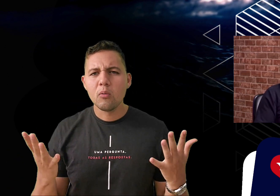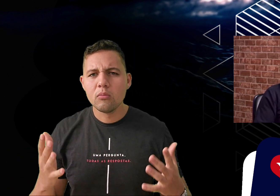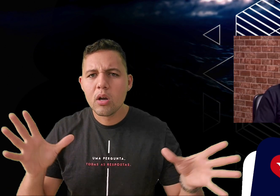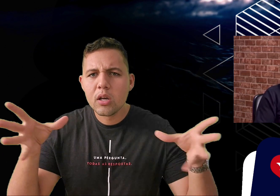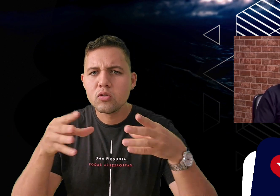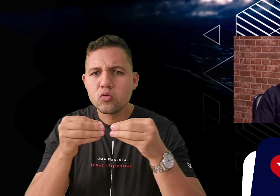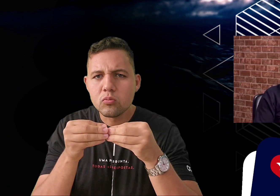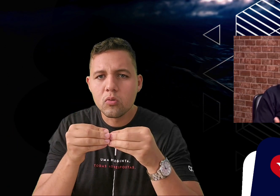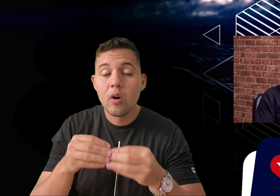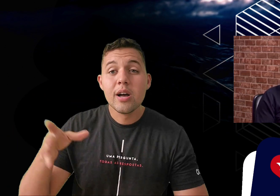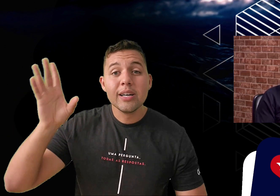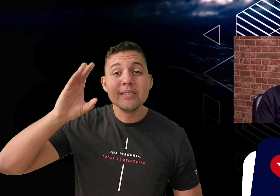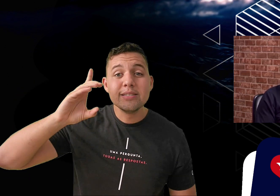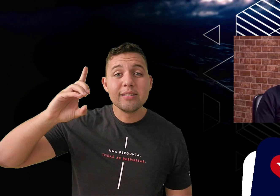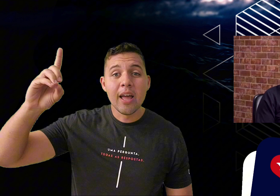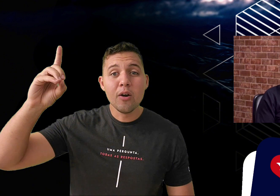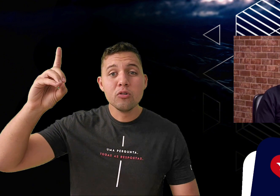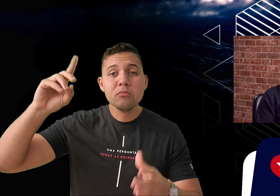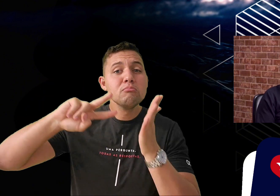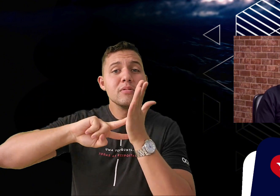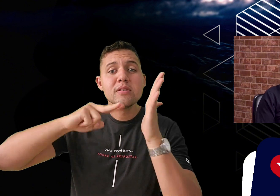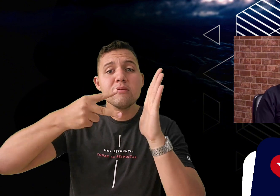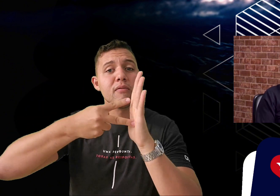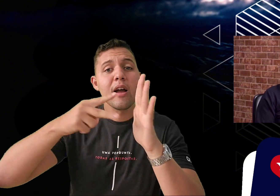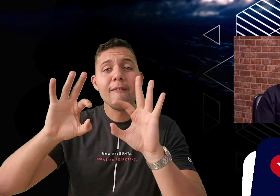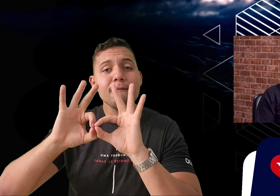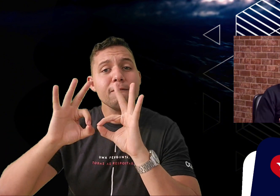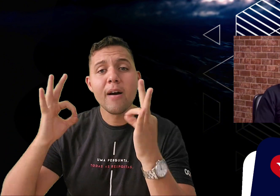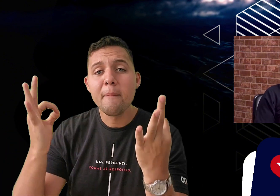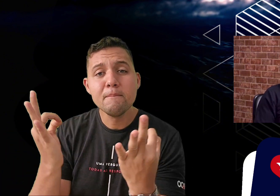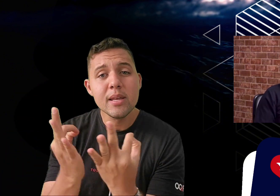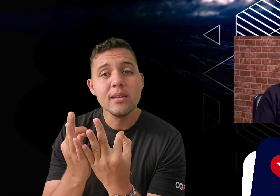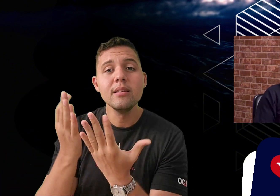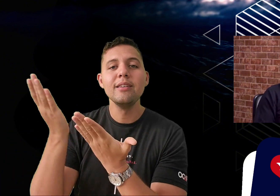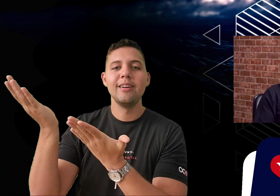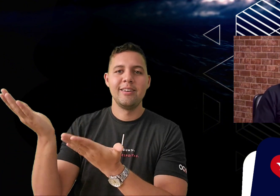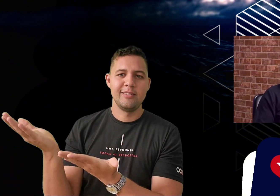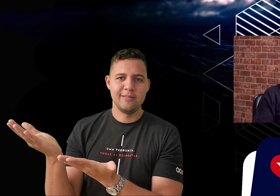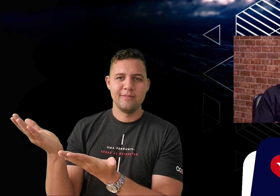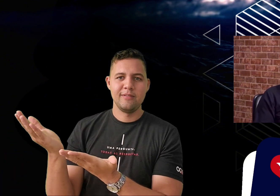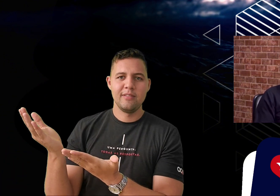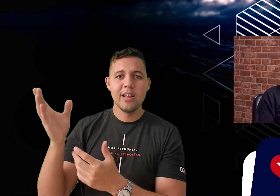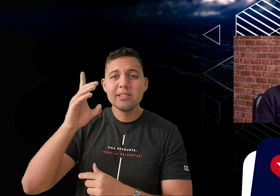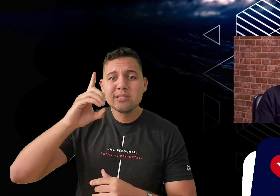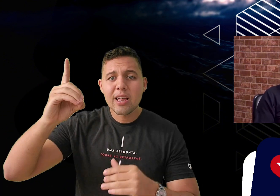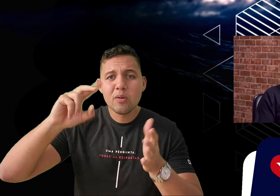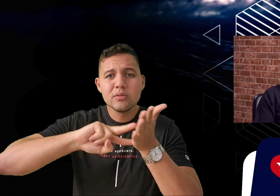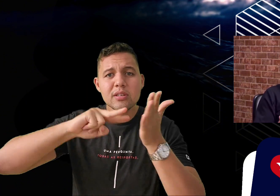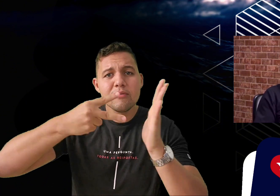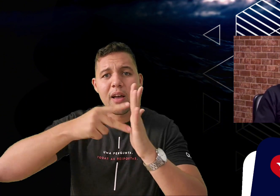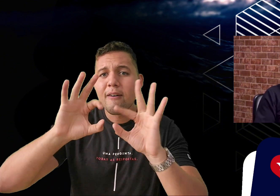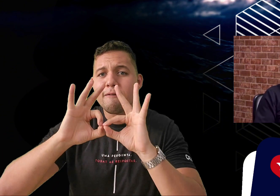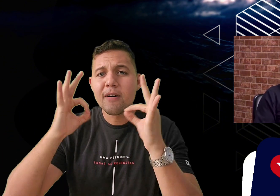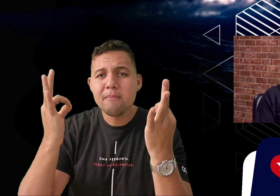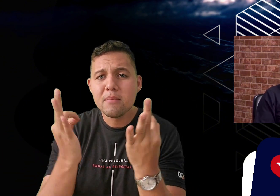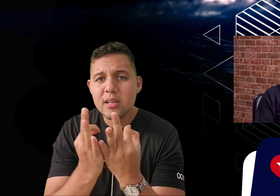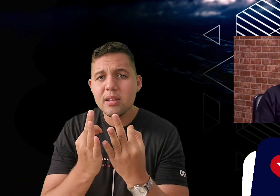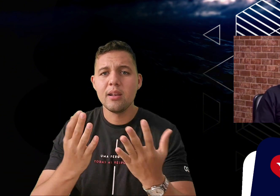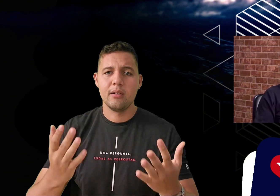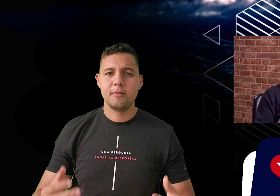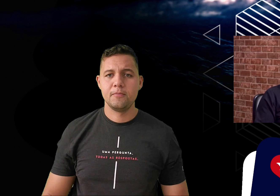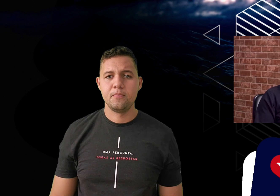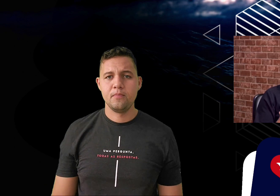está relacionado à família. E, portanto, Deus nos deu família para que nós